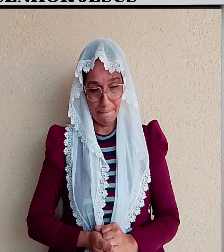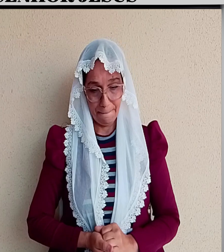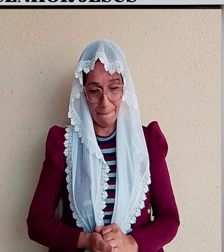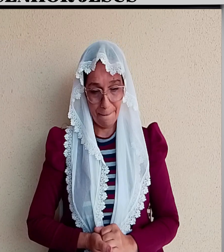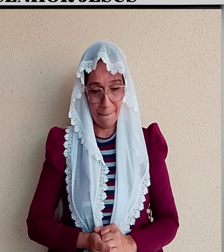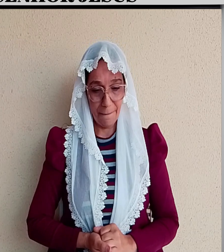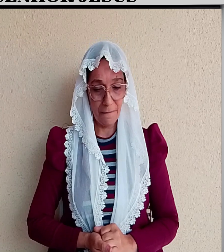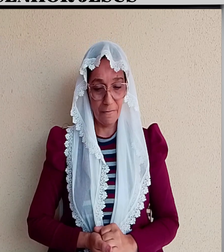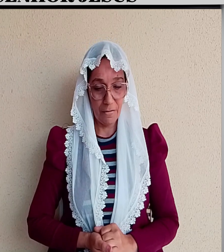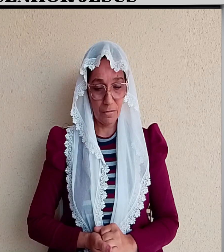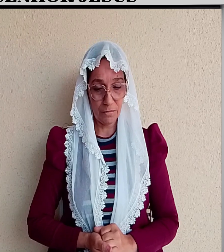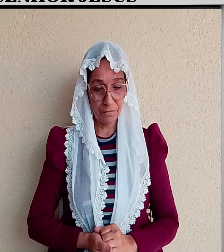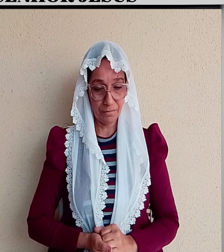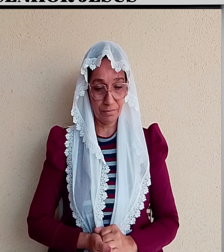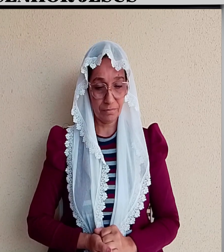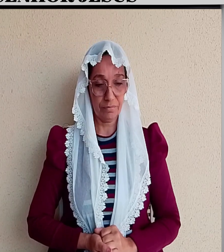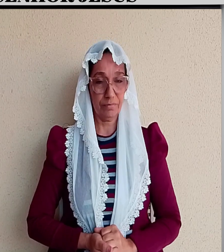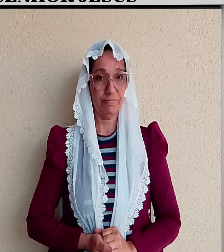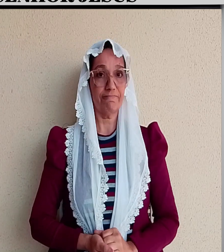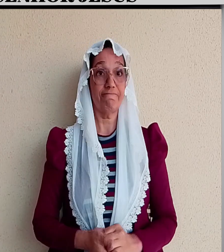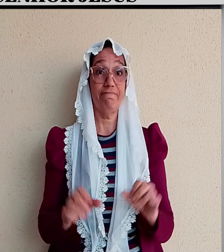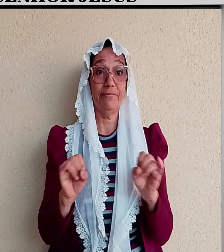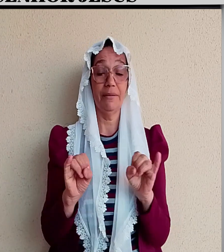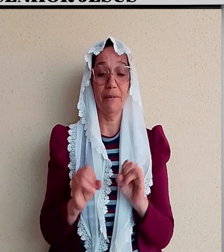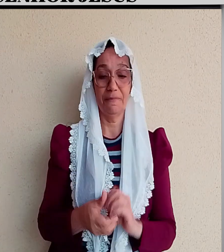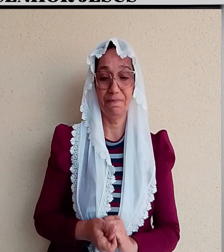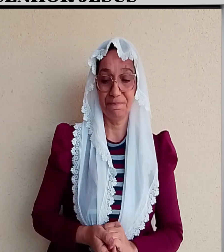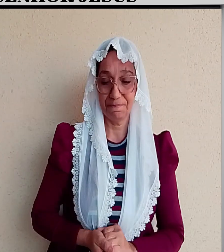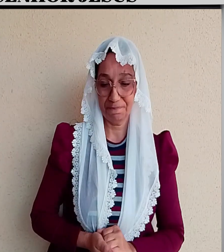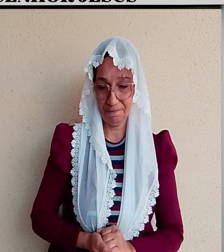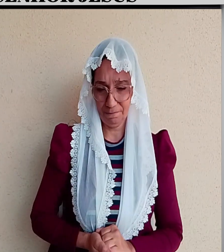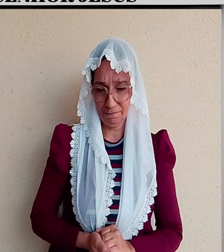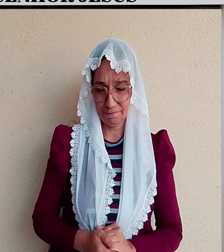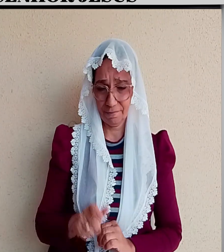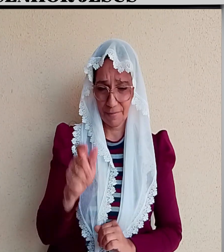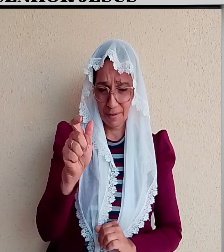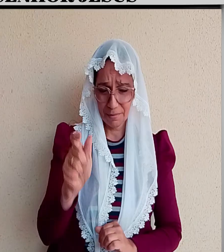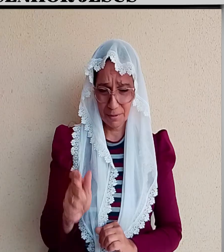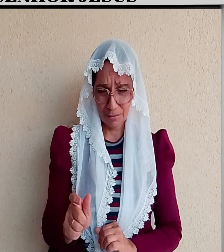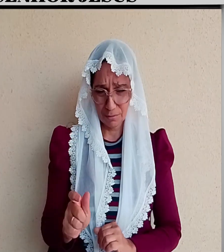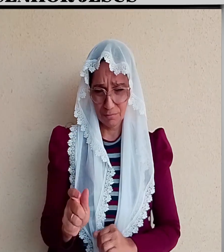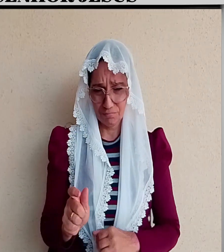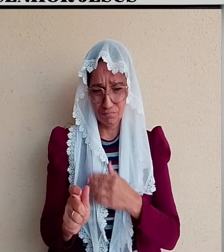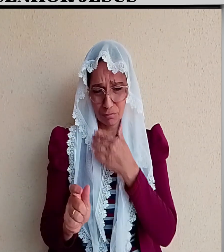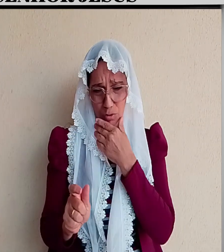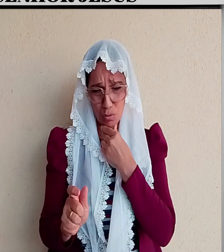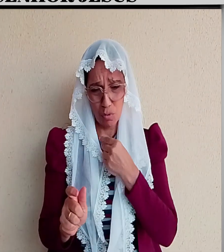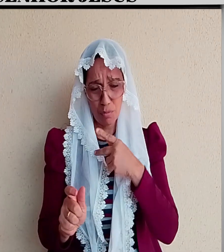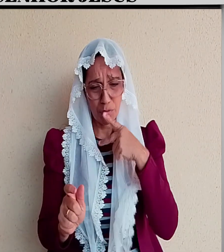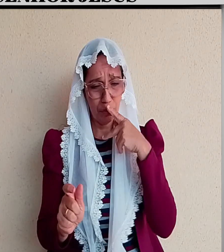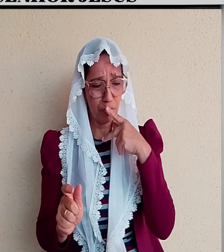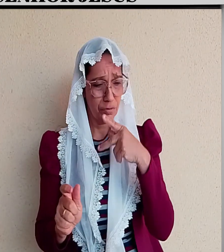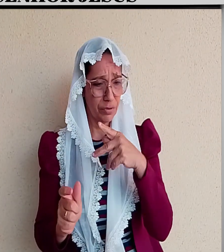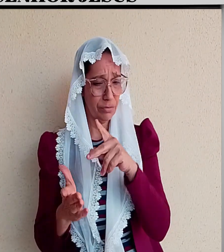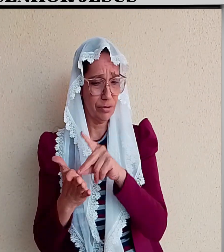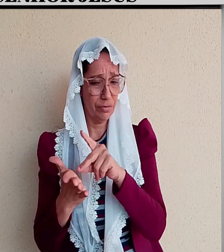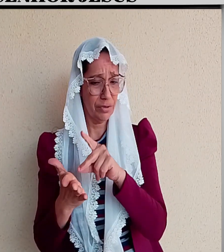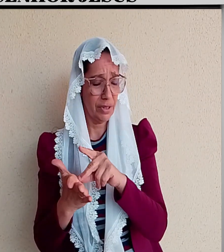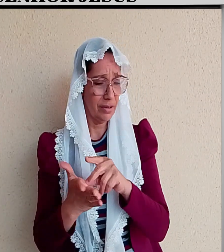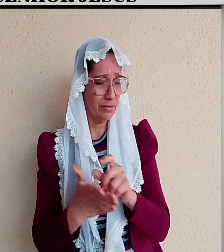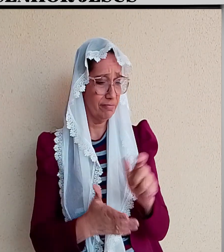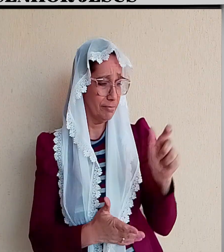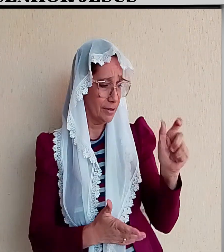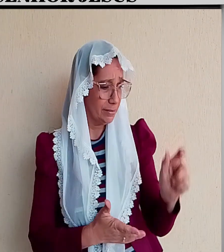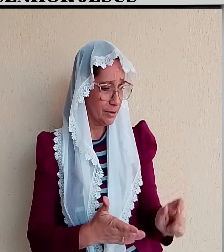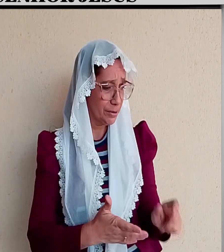der, aleluia, um copo de água para um profeta, na qualidade de profeta, receberá o galardão de profeta, aleluia, Jesus.